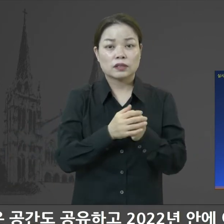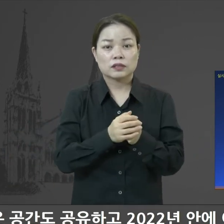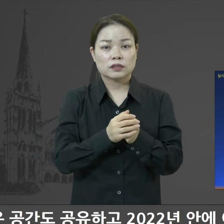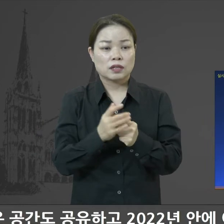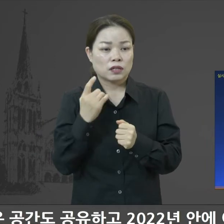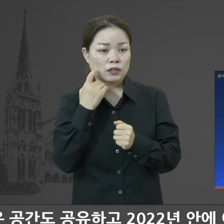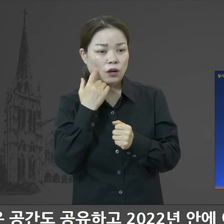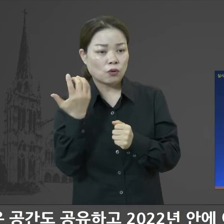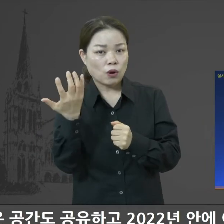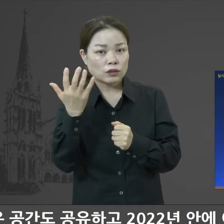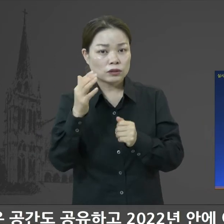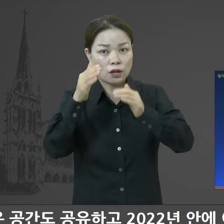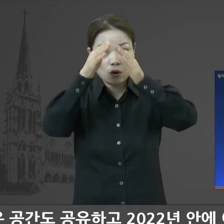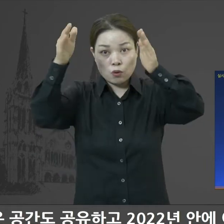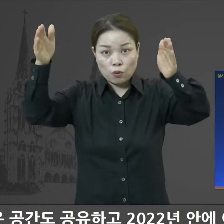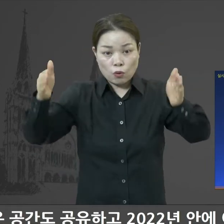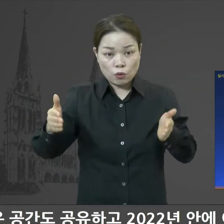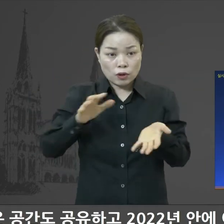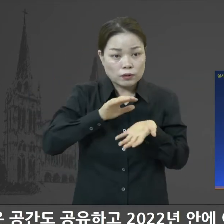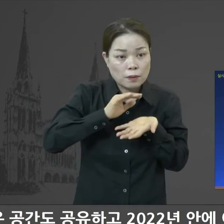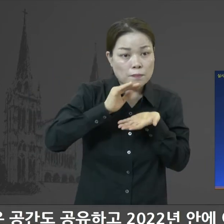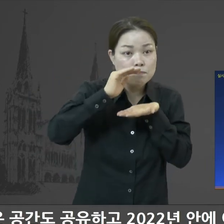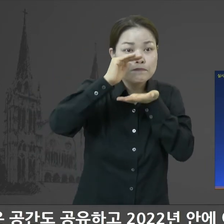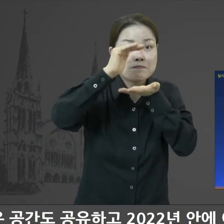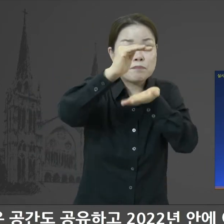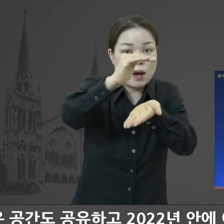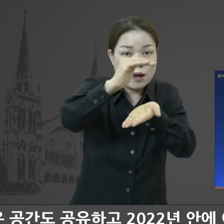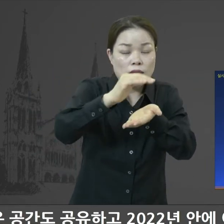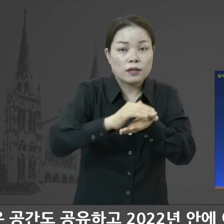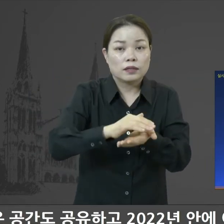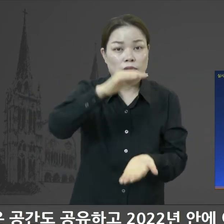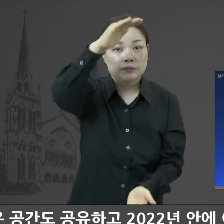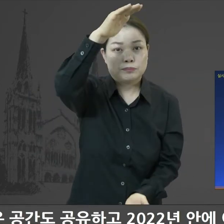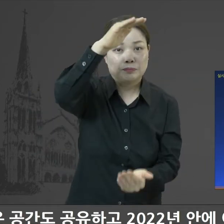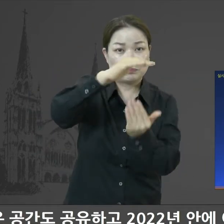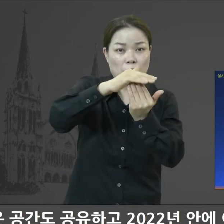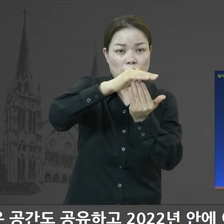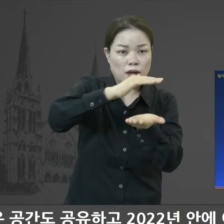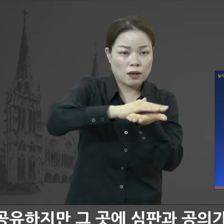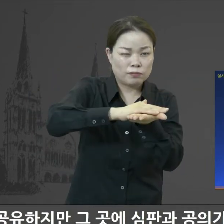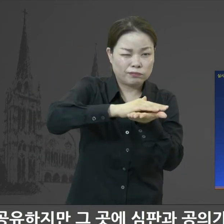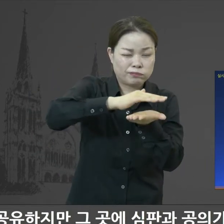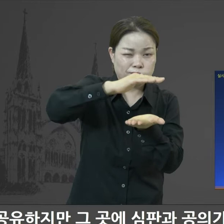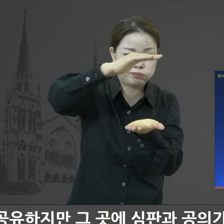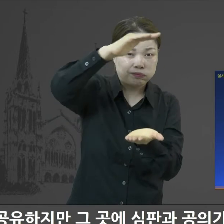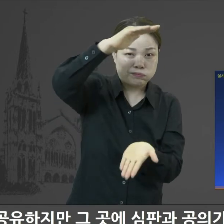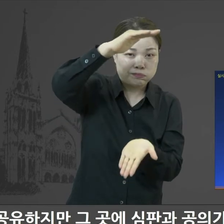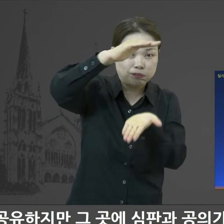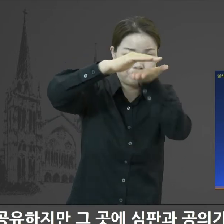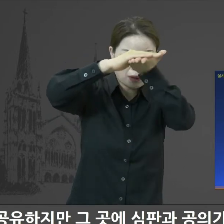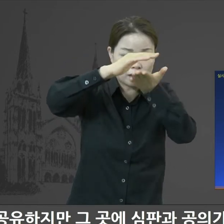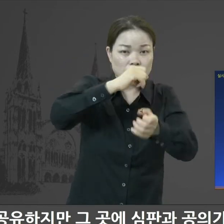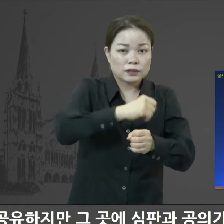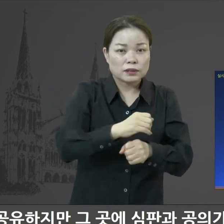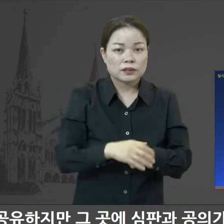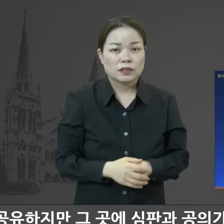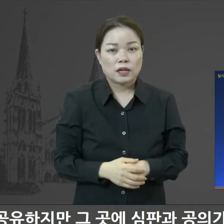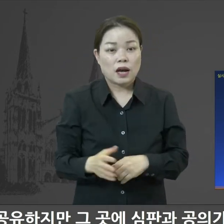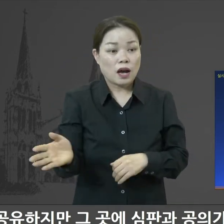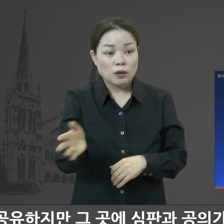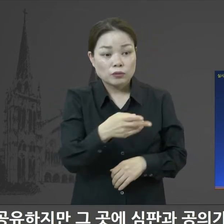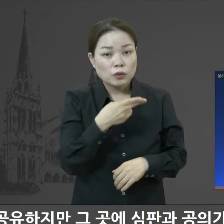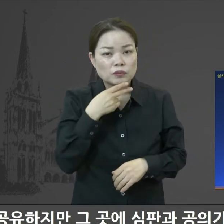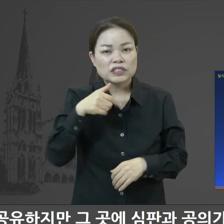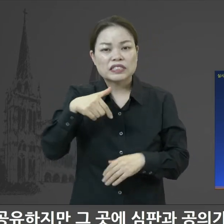곡간에 다 들어가게 됩니다. 그러나 그 곡간에 다 찬 이후에 아무것도 찾아볼 수 없는 껍데기 겨는